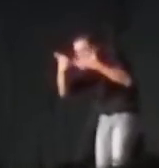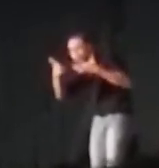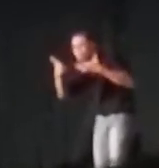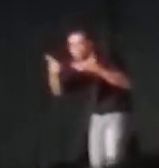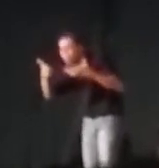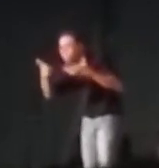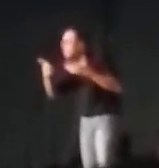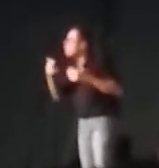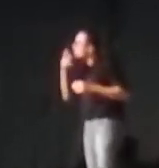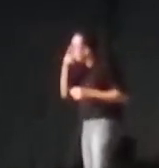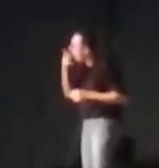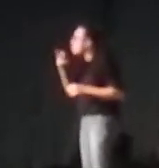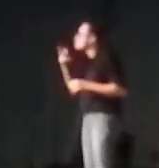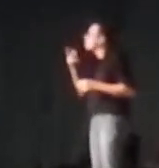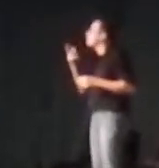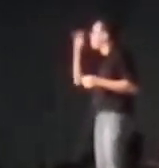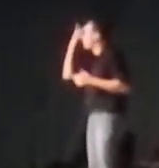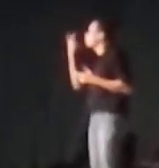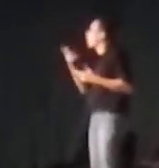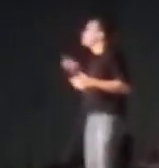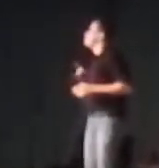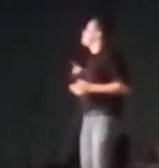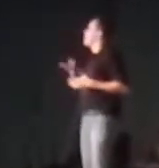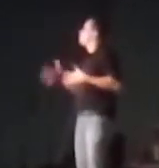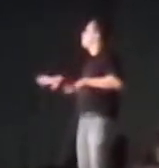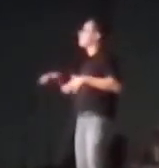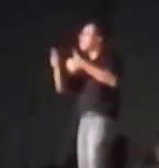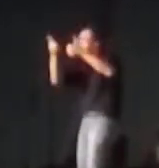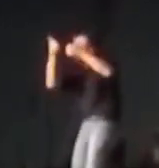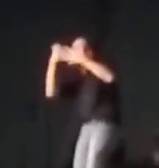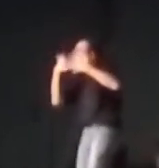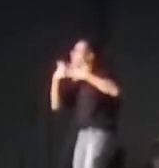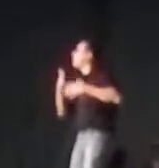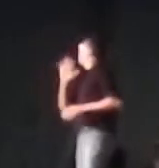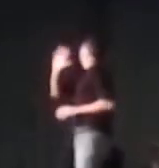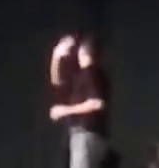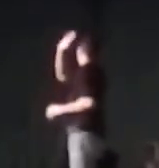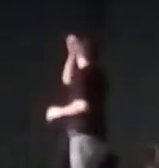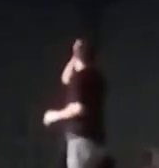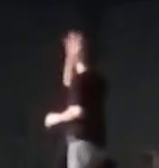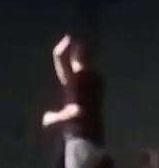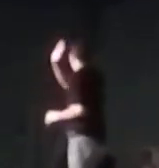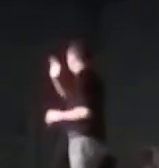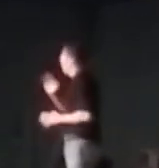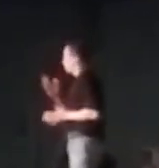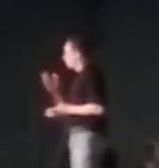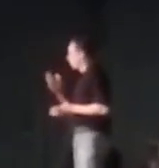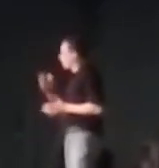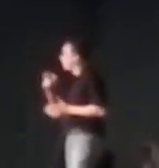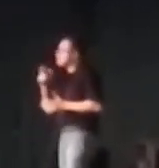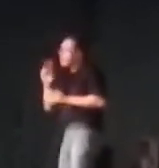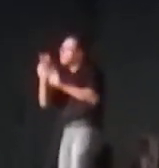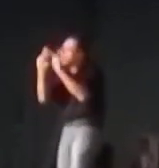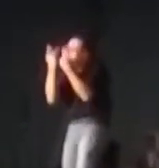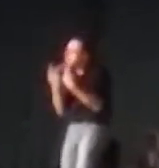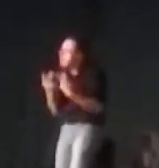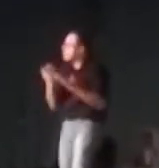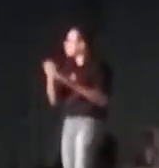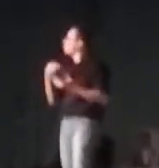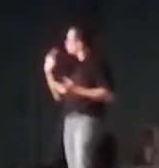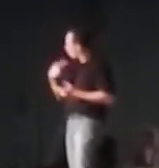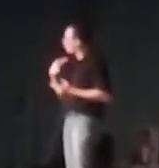que as pessoas têm muito medo disso. Porque esse lugar despersonalizado não ameaça a gente, né? A gente é muito melhor,